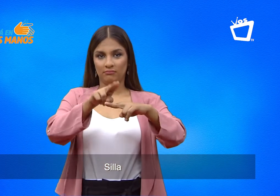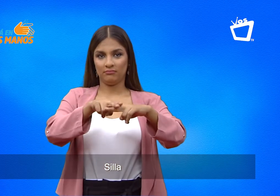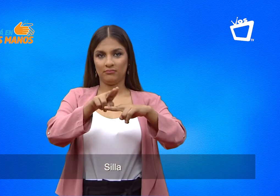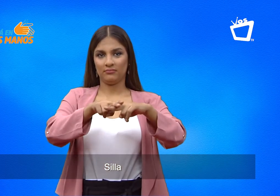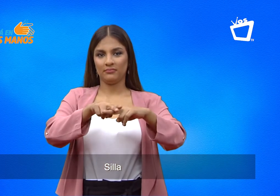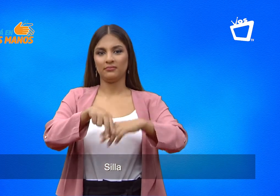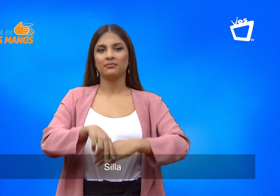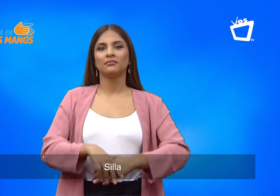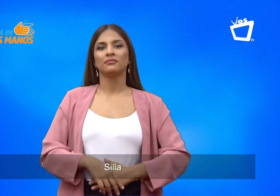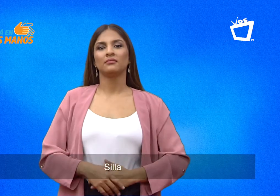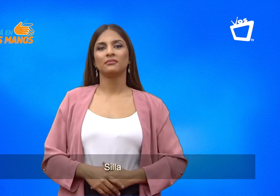Silla.